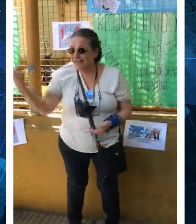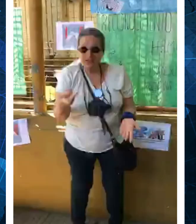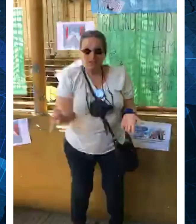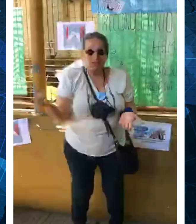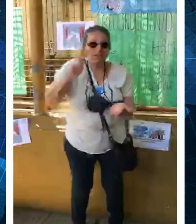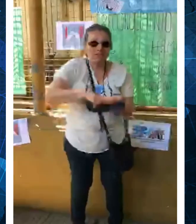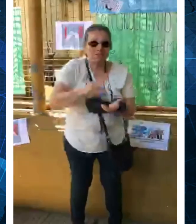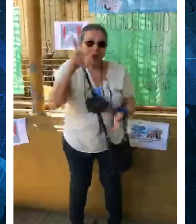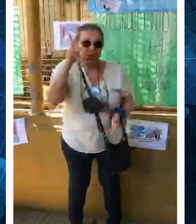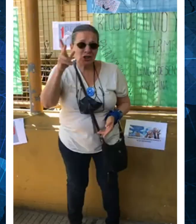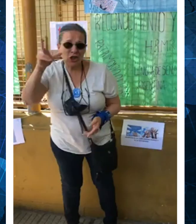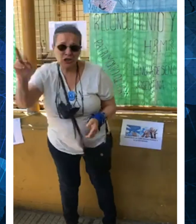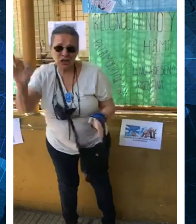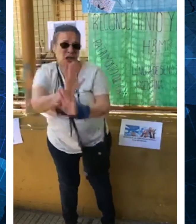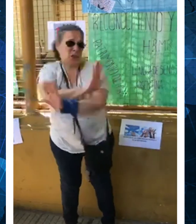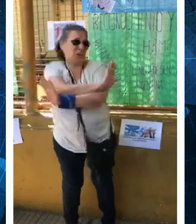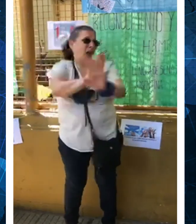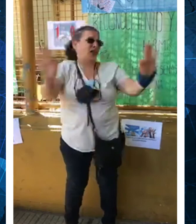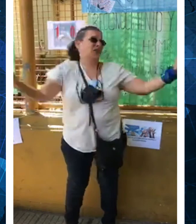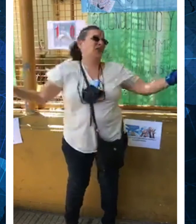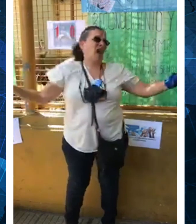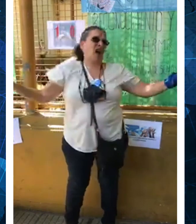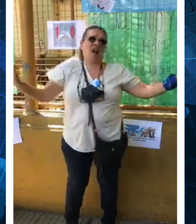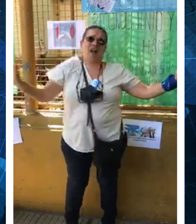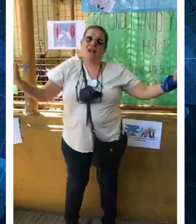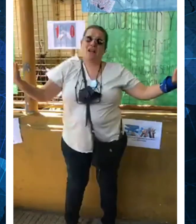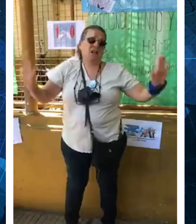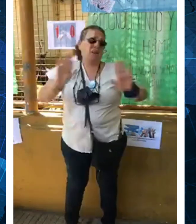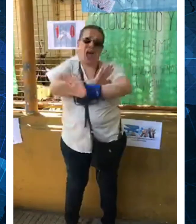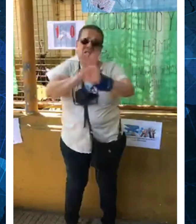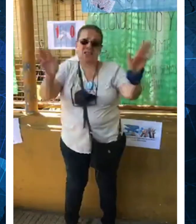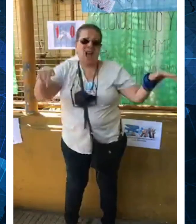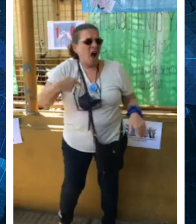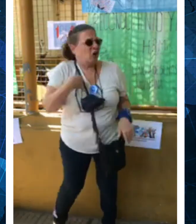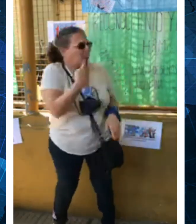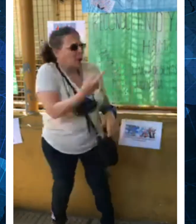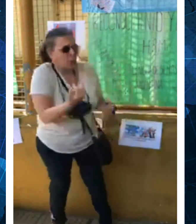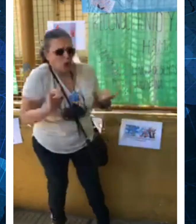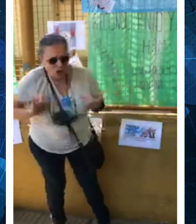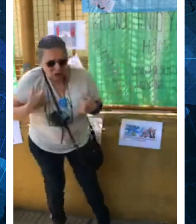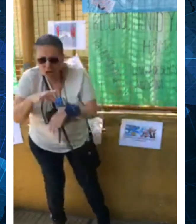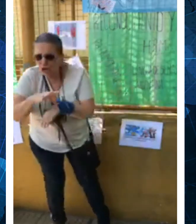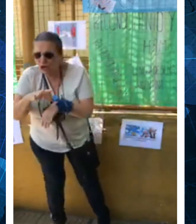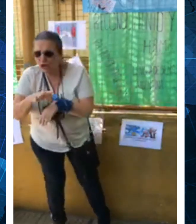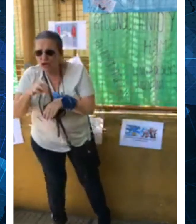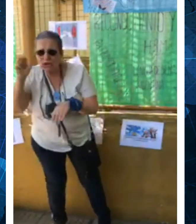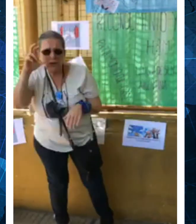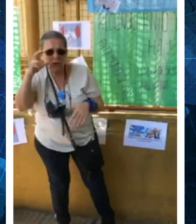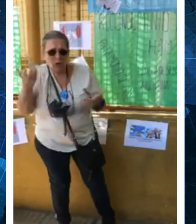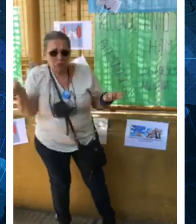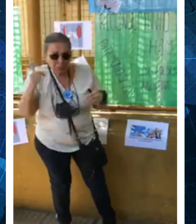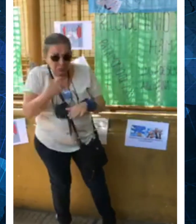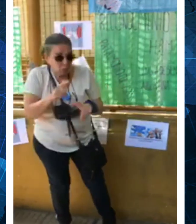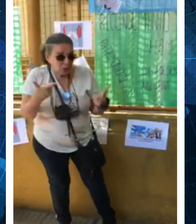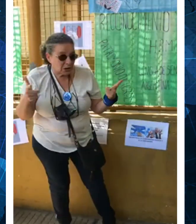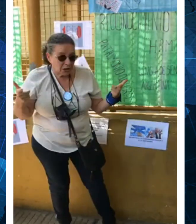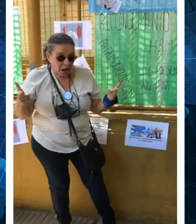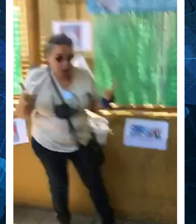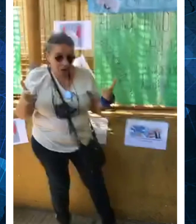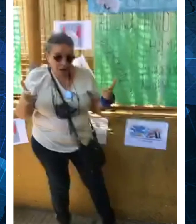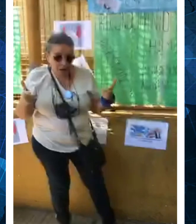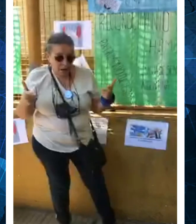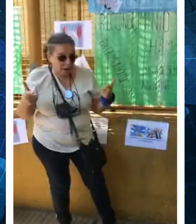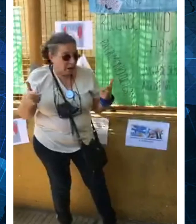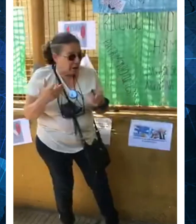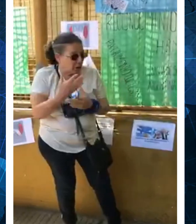su prejuicio y desprecio hasta nuestro idioma. Es un volver al 1880. ¿Dónde está